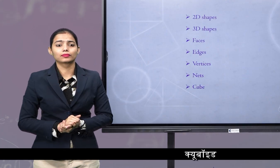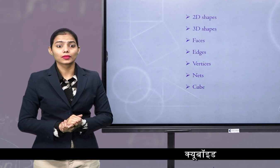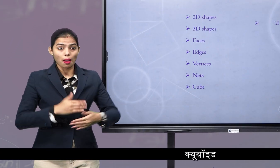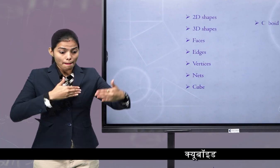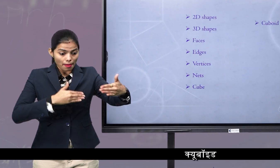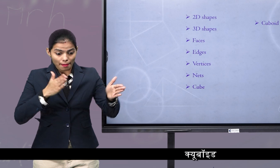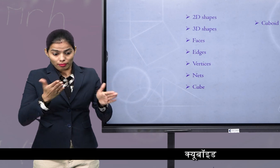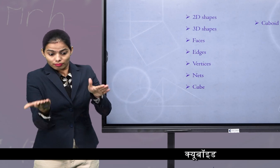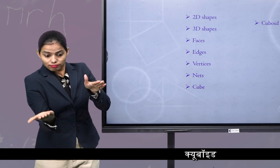क्यूबॉइड,